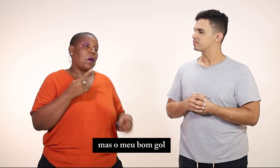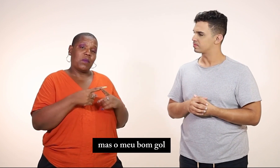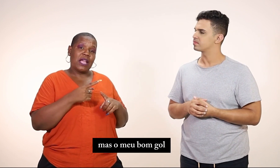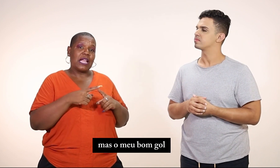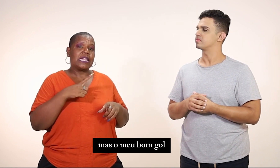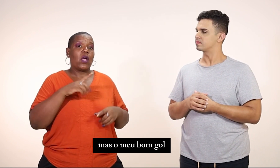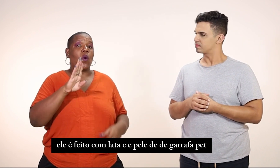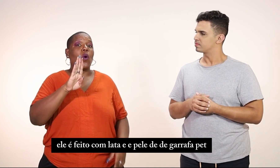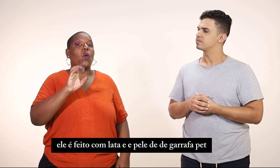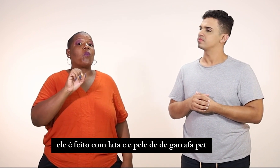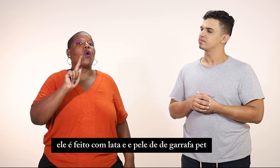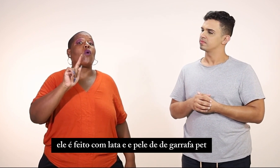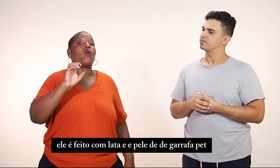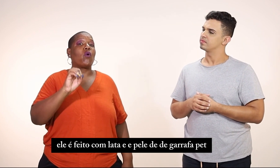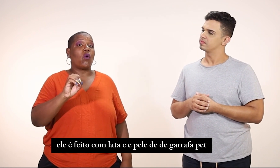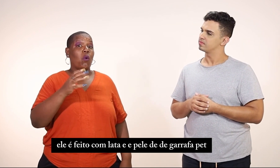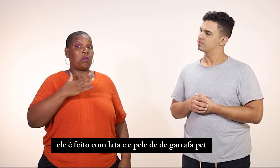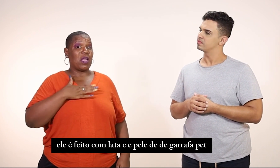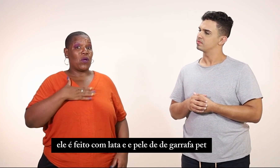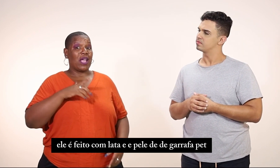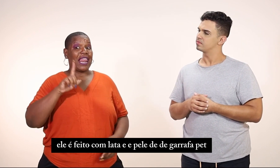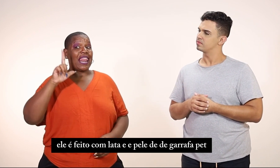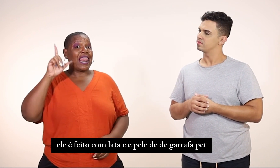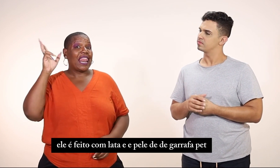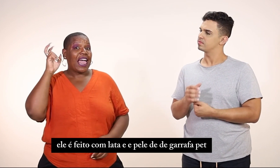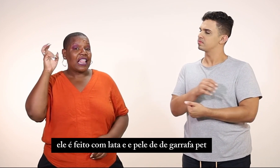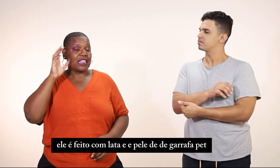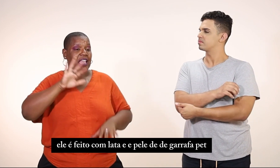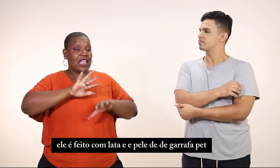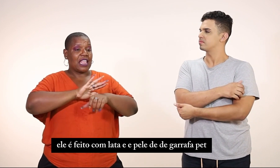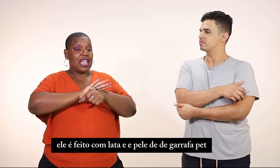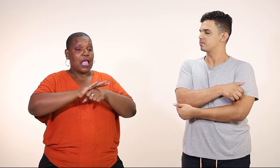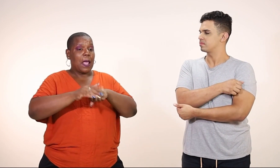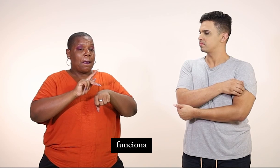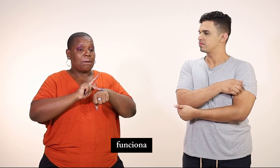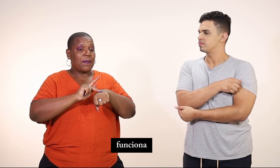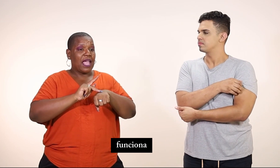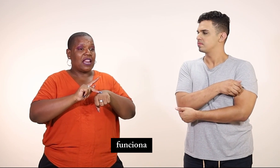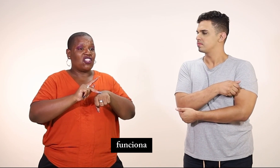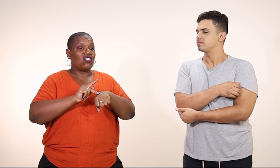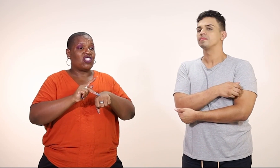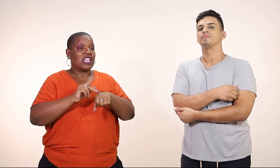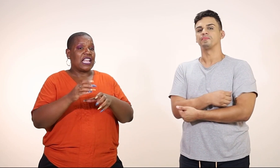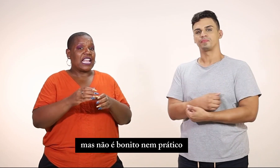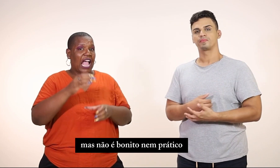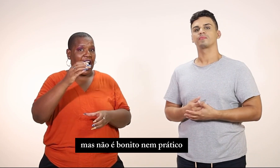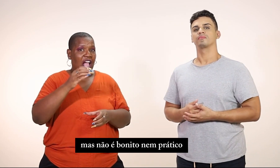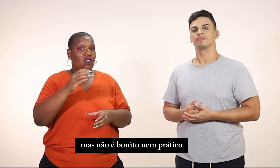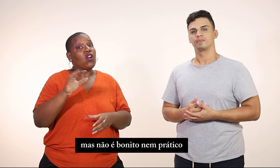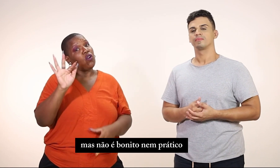meu bongô ele é feito com lata e pele de garrafa PET. Funciona, mas não é bonito nem